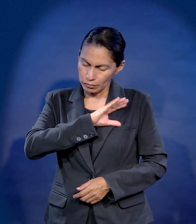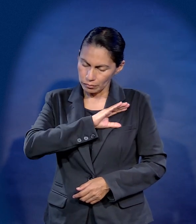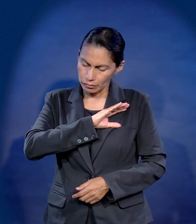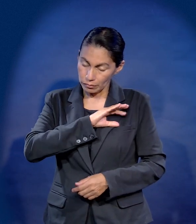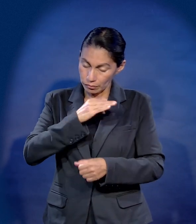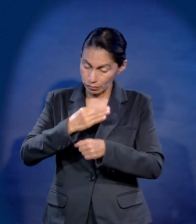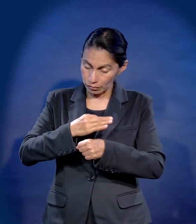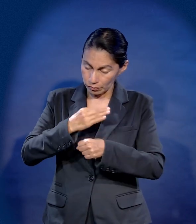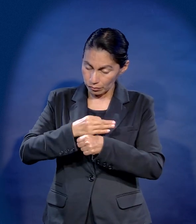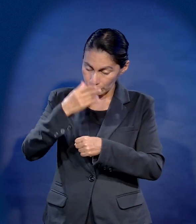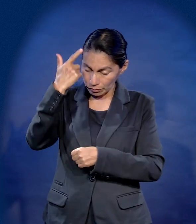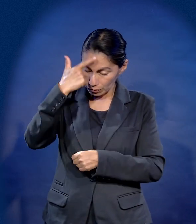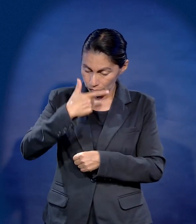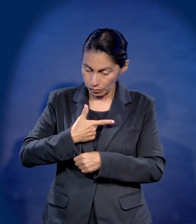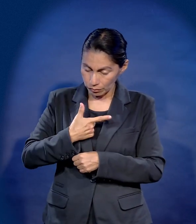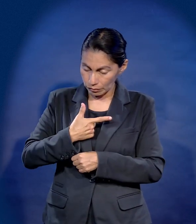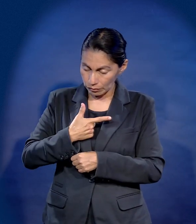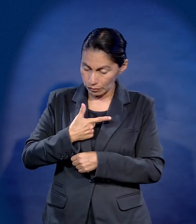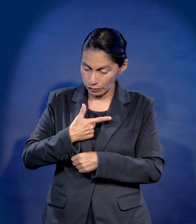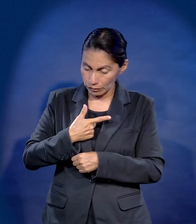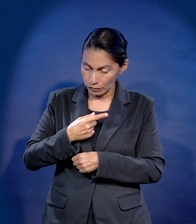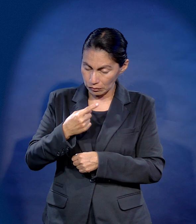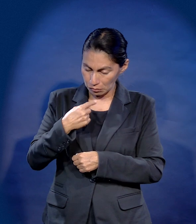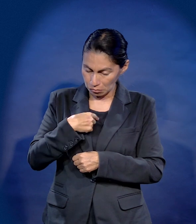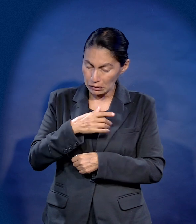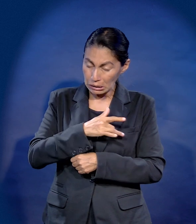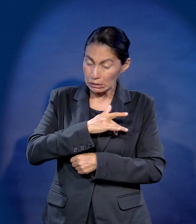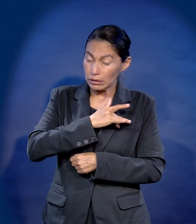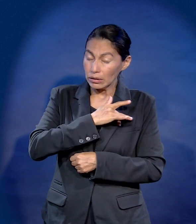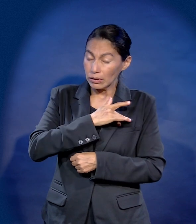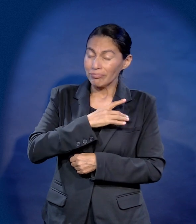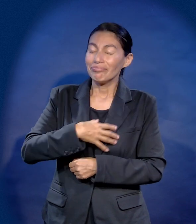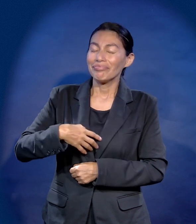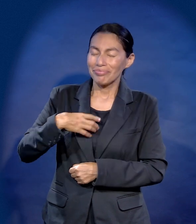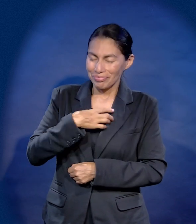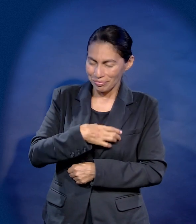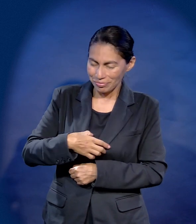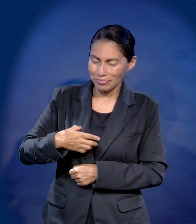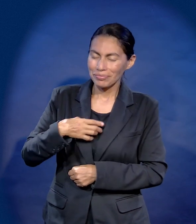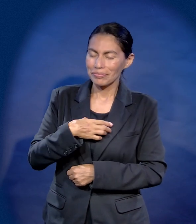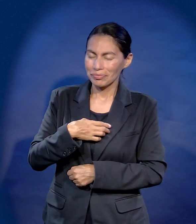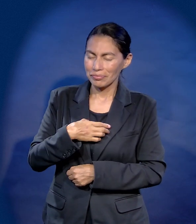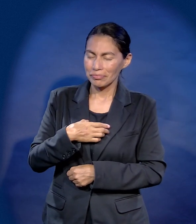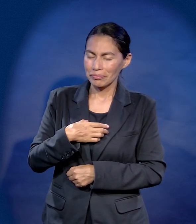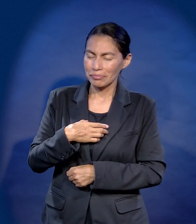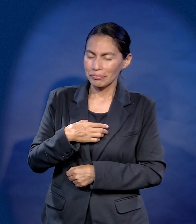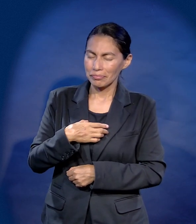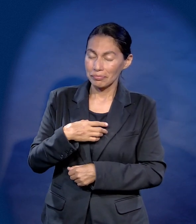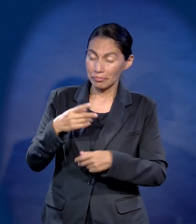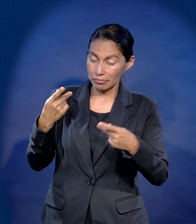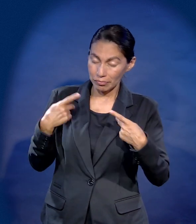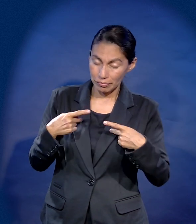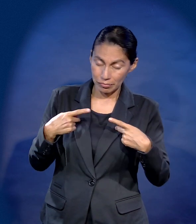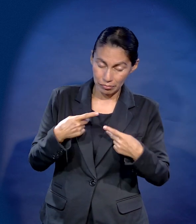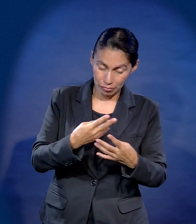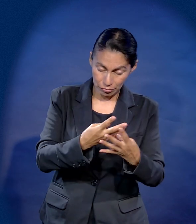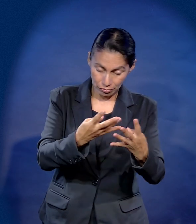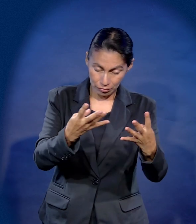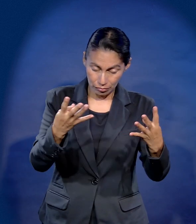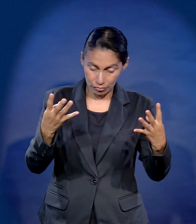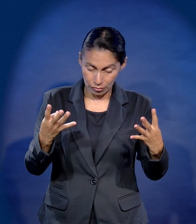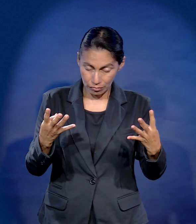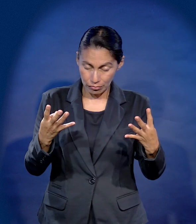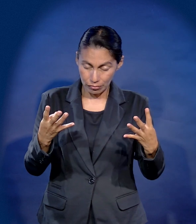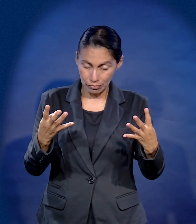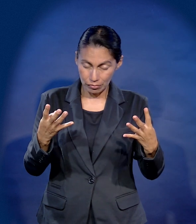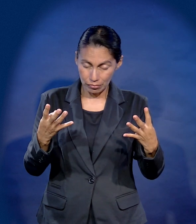Querido Padre. Querido Padre. En esta noche. En esta noche. Me siento contento. Me siento contento. Porque hay